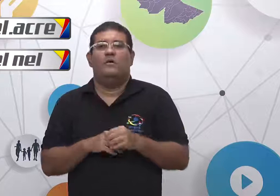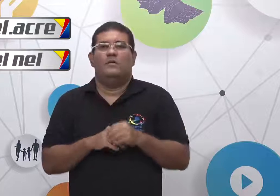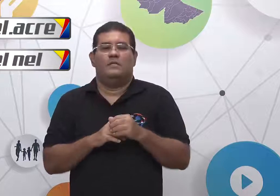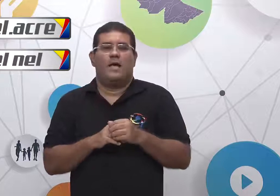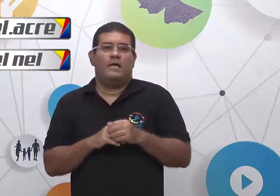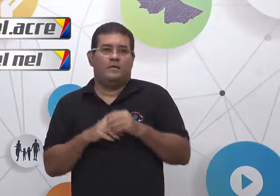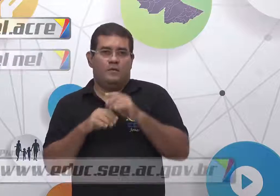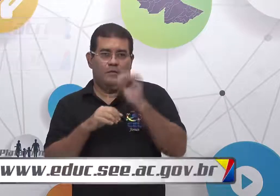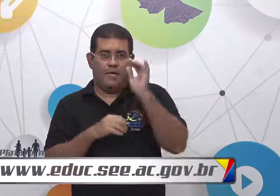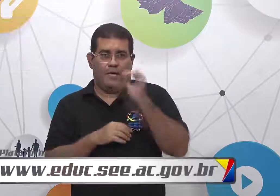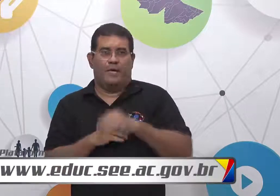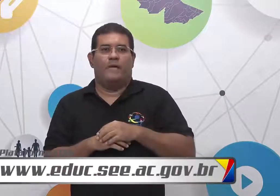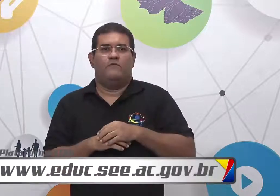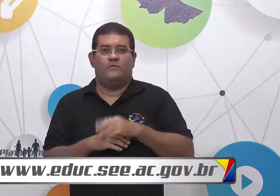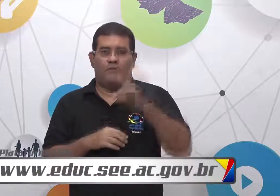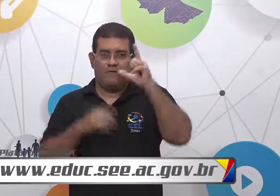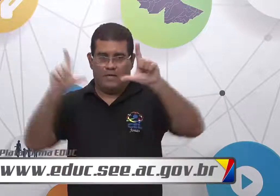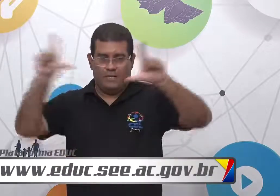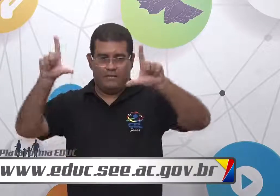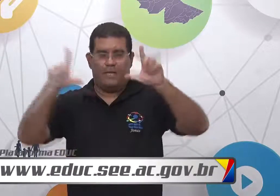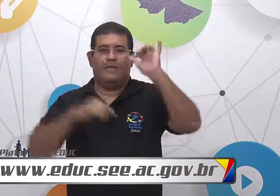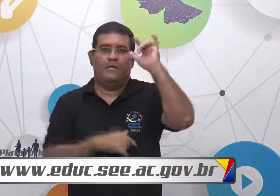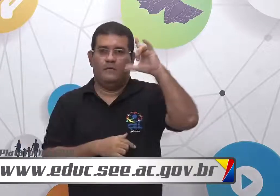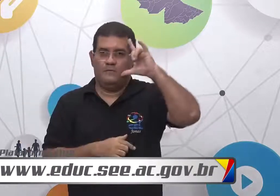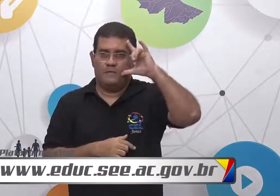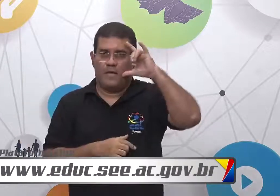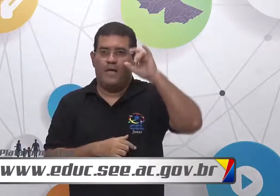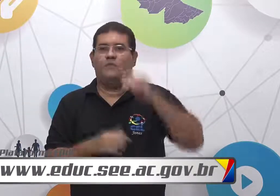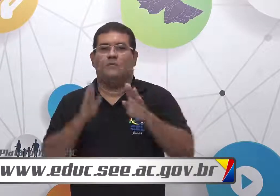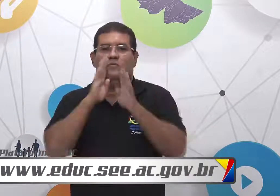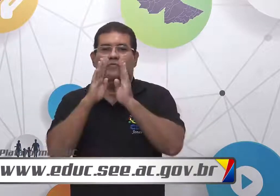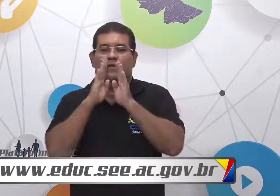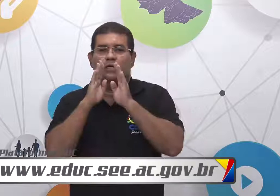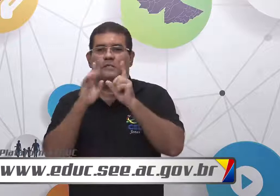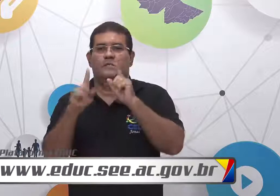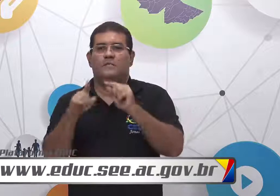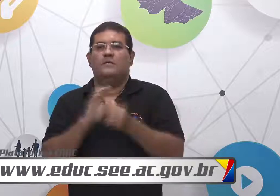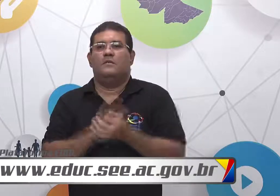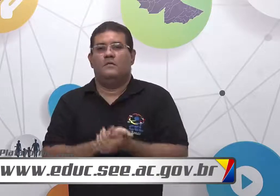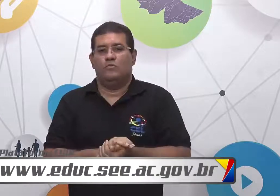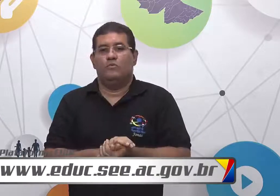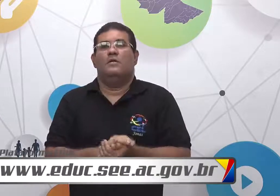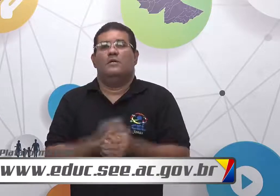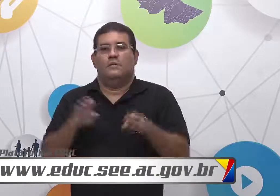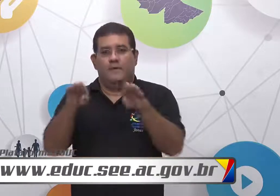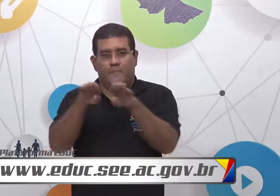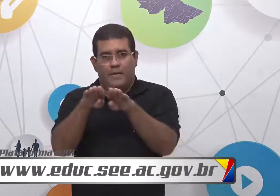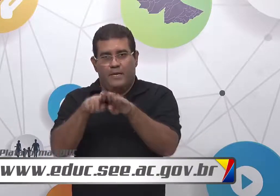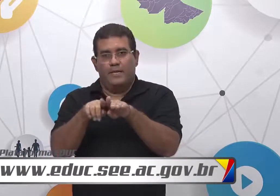tá aí você vai ver aí na tela tá o Face e tudo também